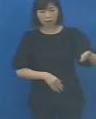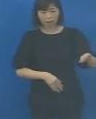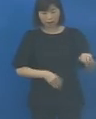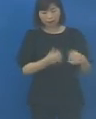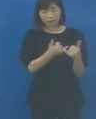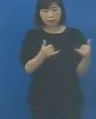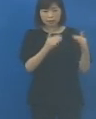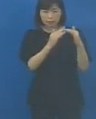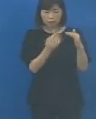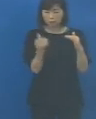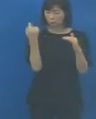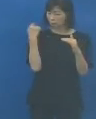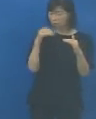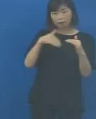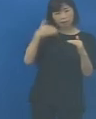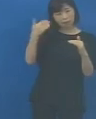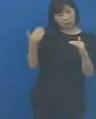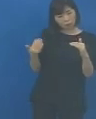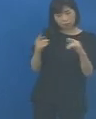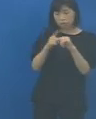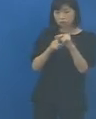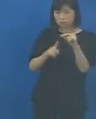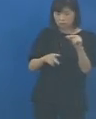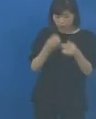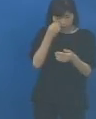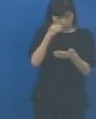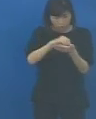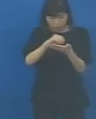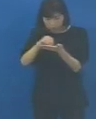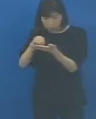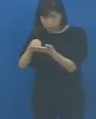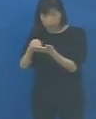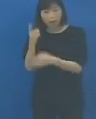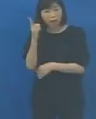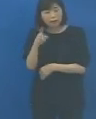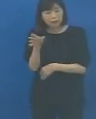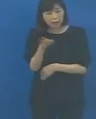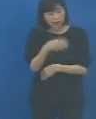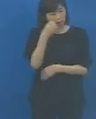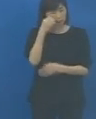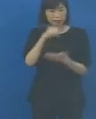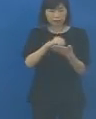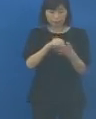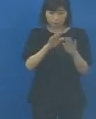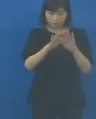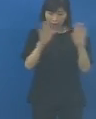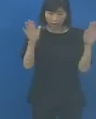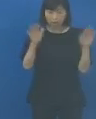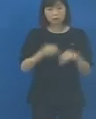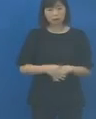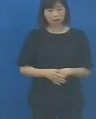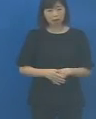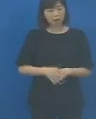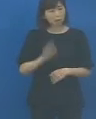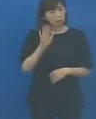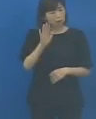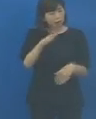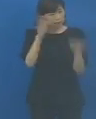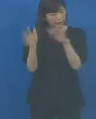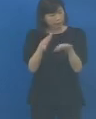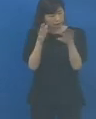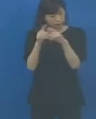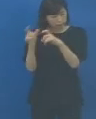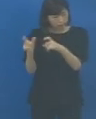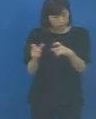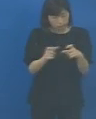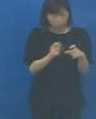して、抽出をしまして、これは明日から点検に着手をして、台風が本格化する